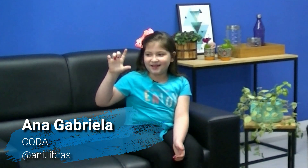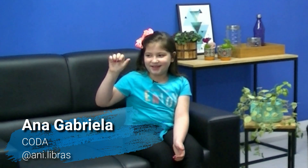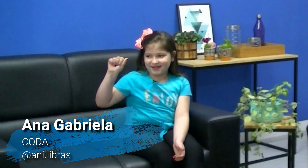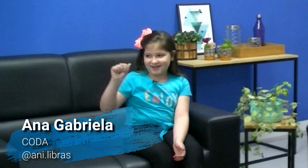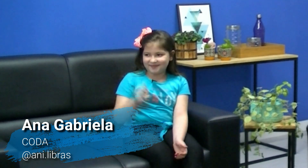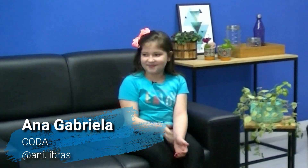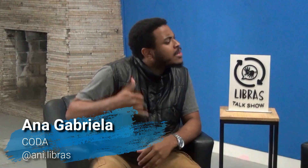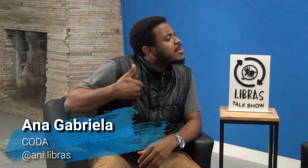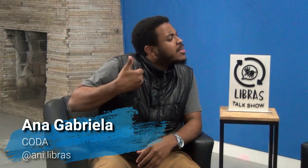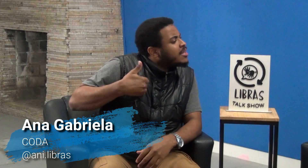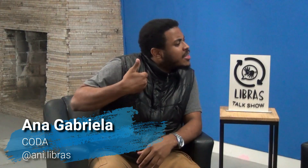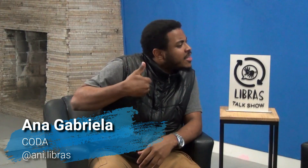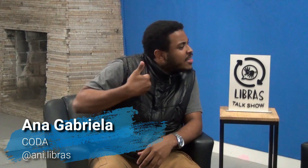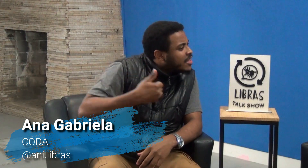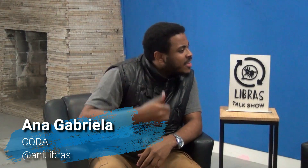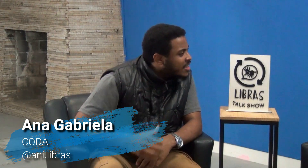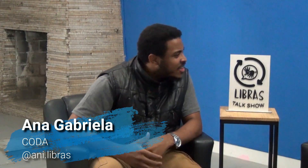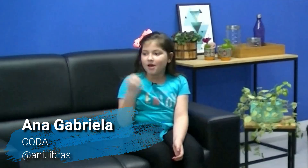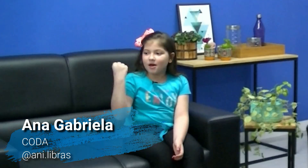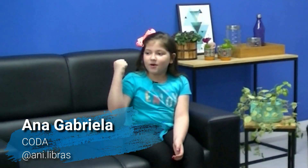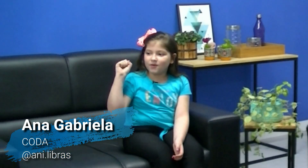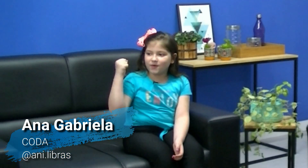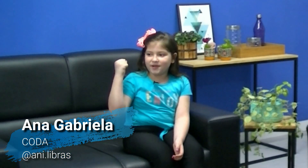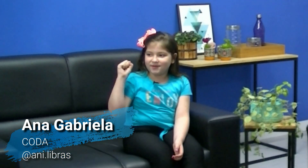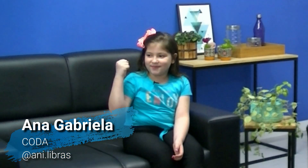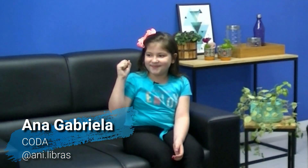Gabriela. Quantos anos você tem, Ana? 8.